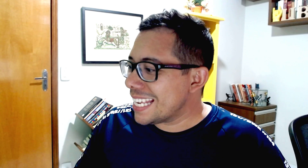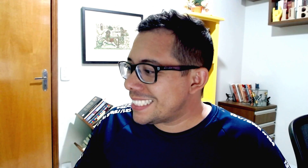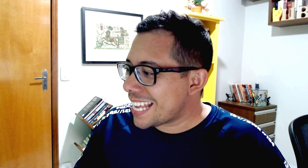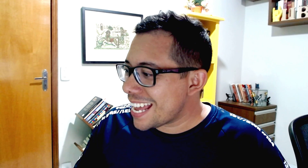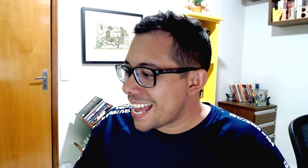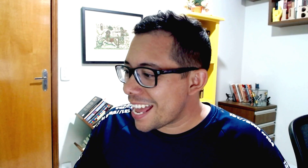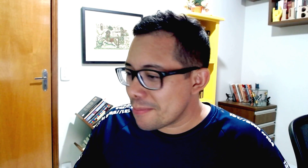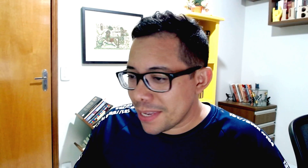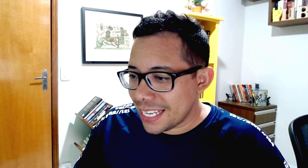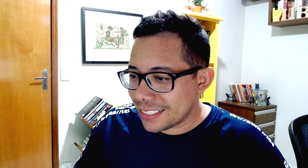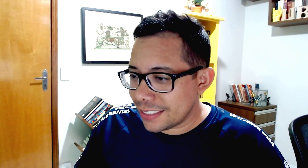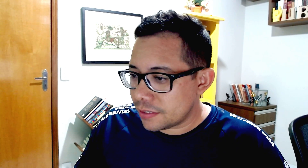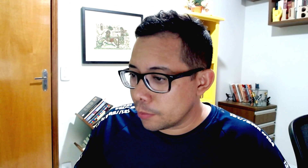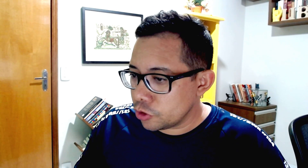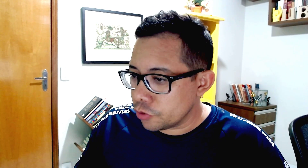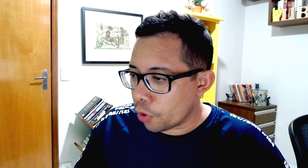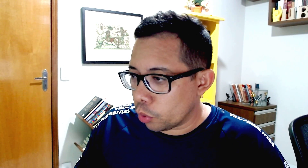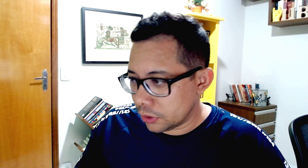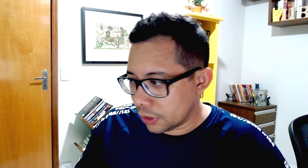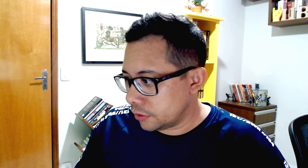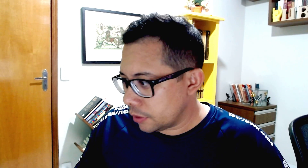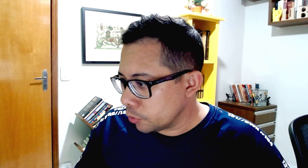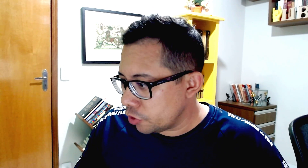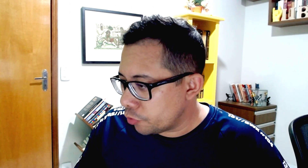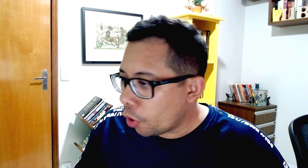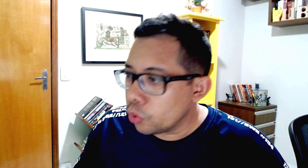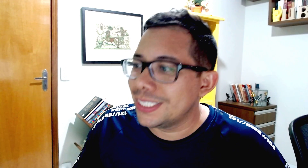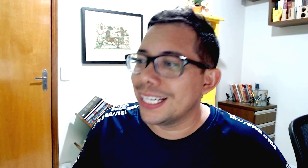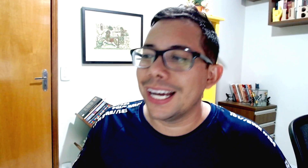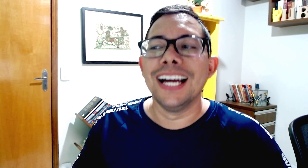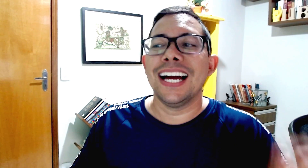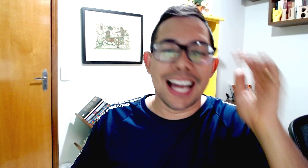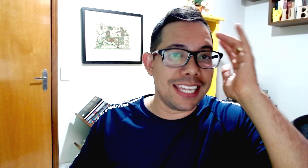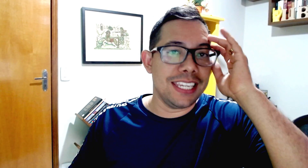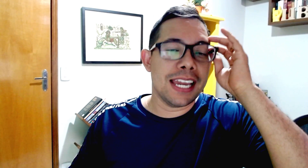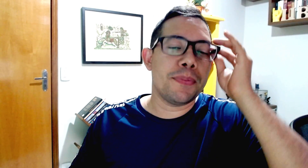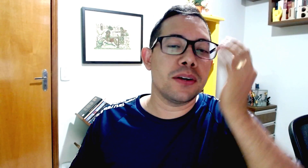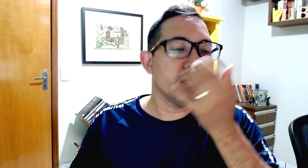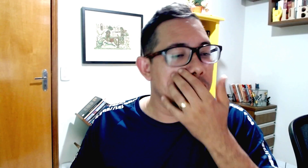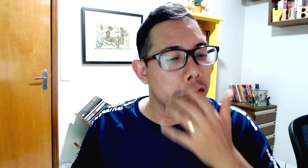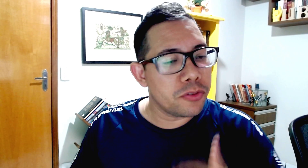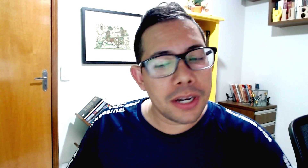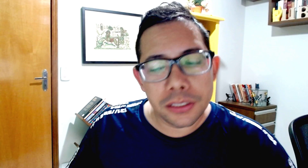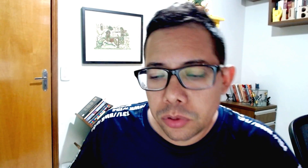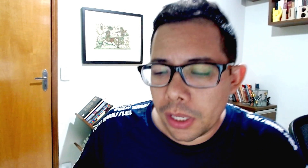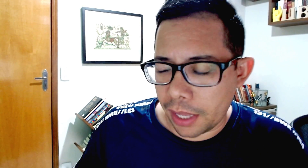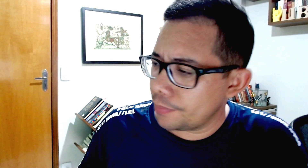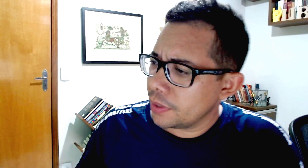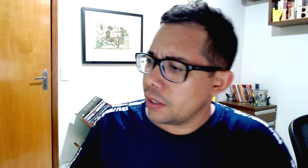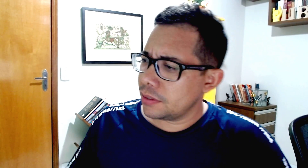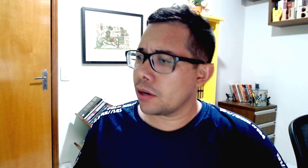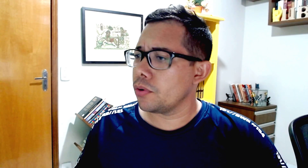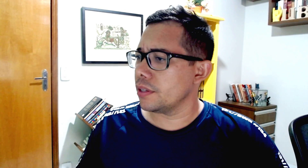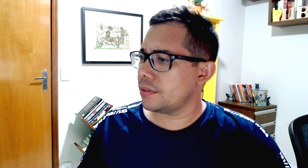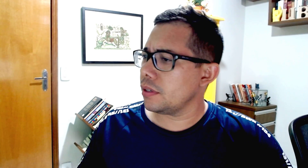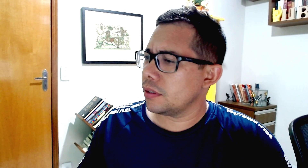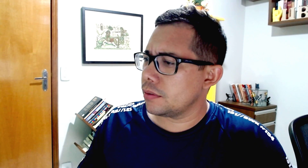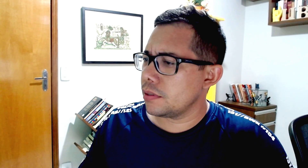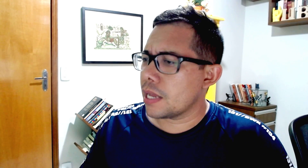Beleza, beleza, estamos de volta, e a pergunta que eu faço é, você já conhecia esses sinais